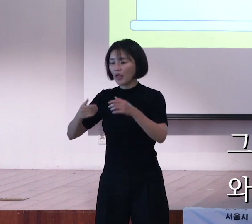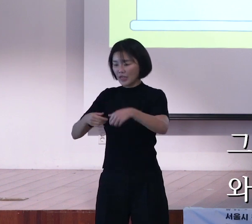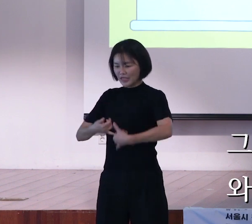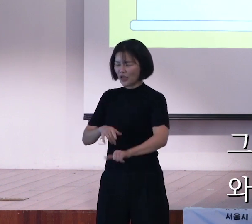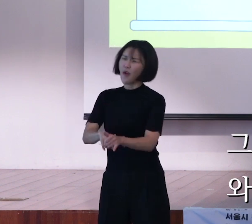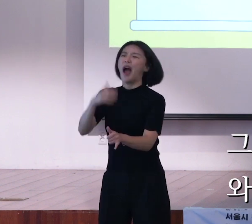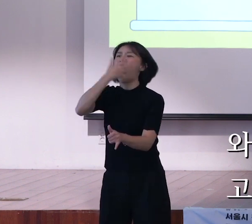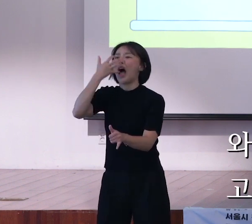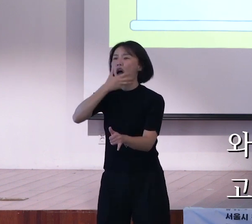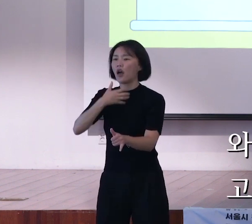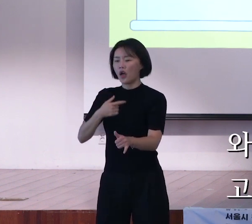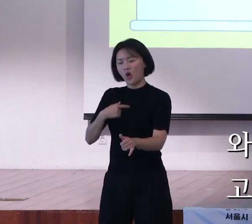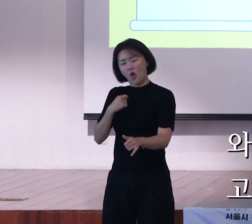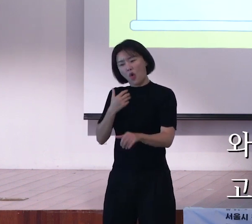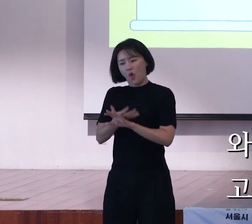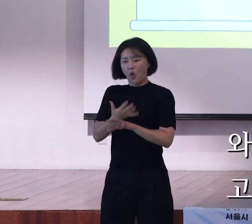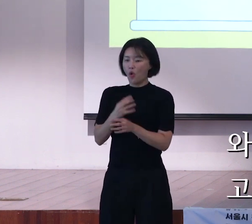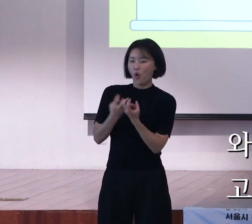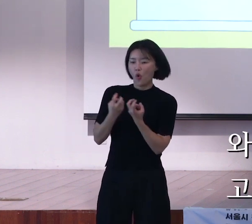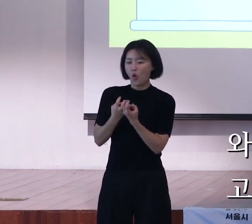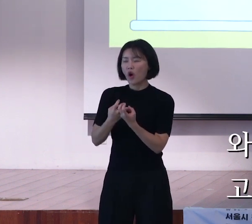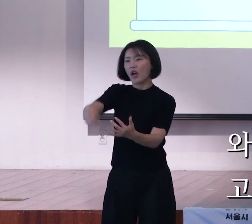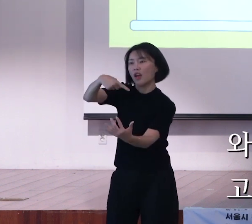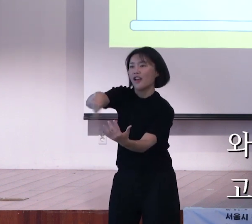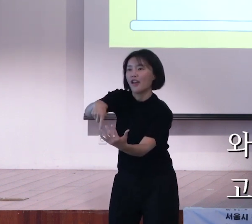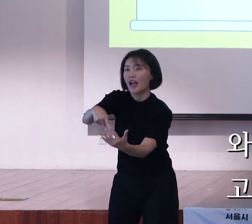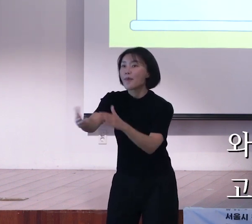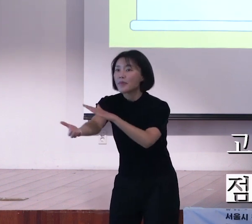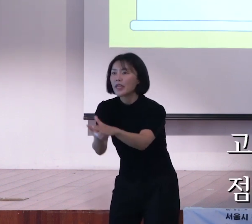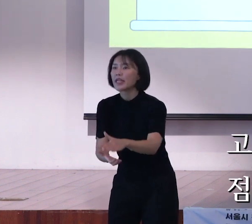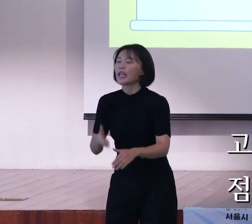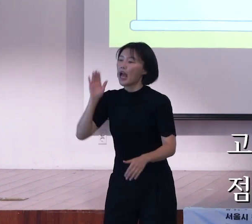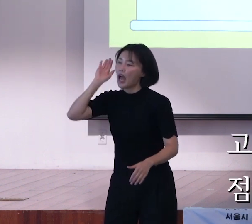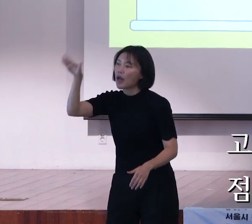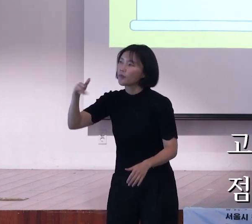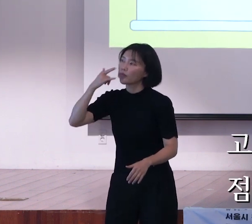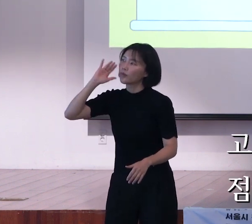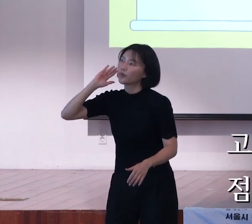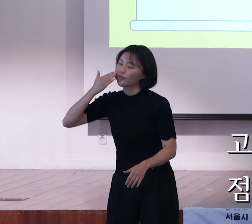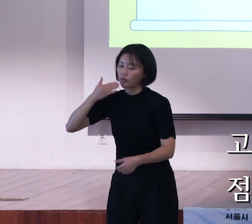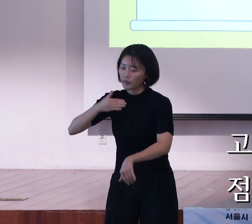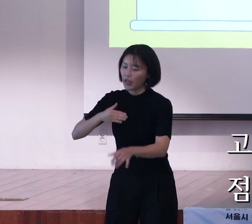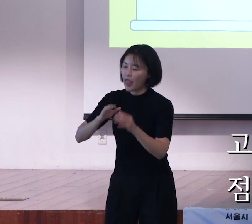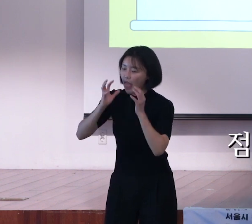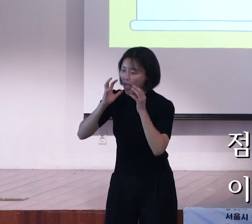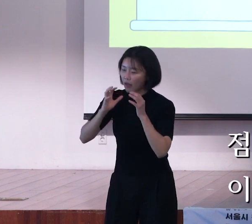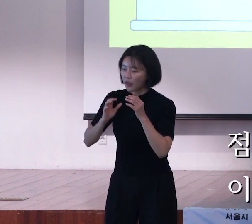나누고 그리고 포다의 어려운 점이 무엇이고 이러한 교육들을 받는다면